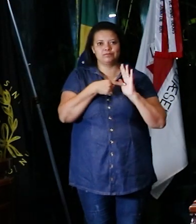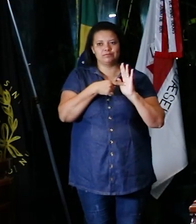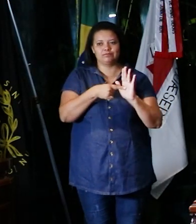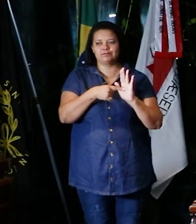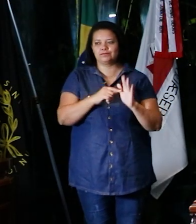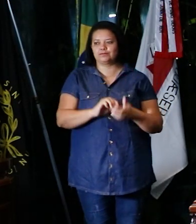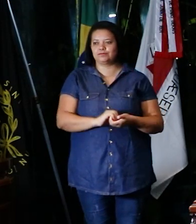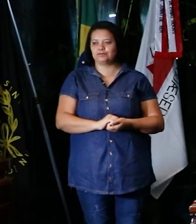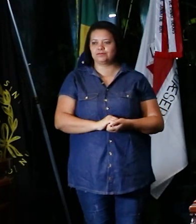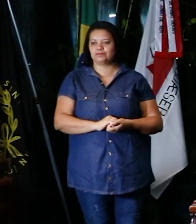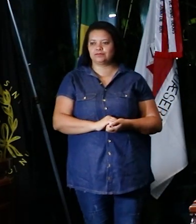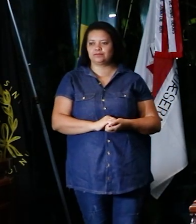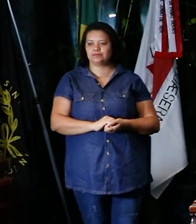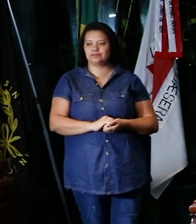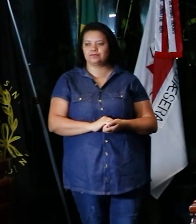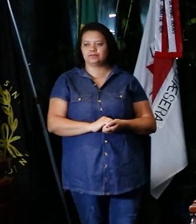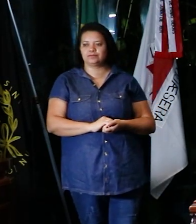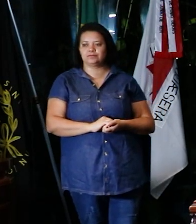né?